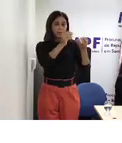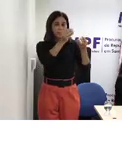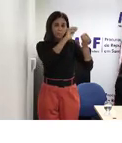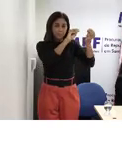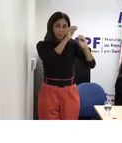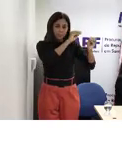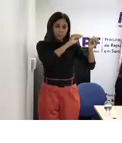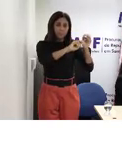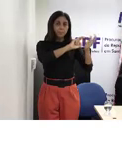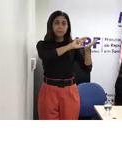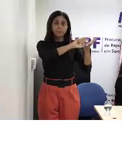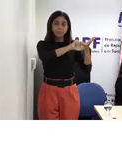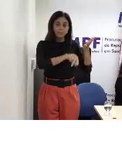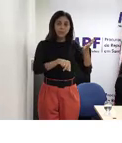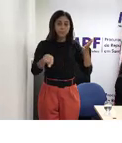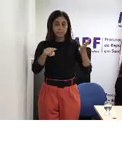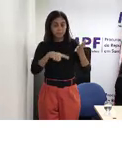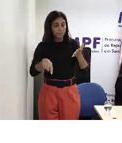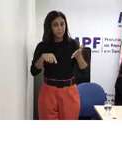que a gente vai conseguir